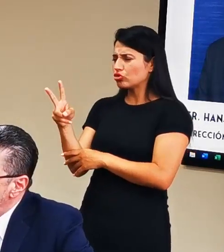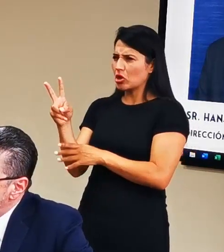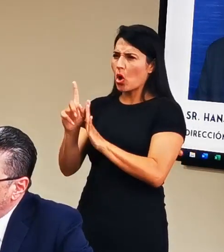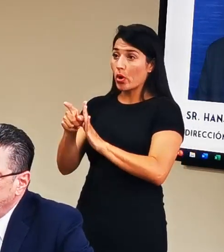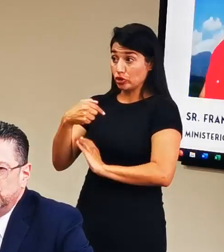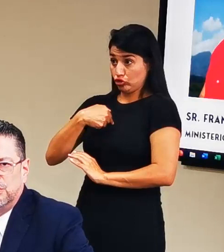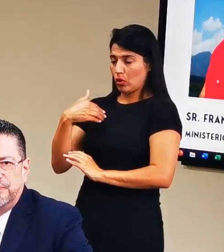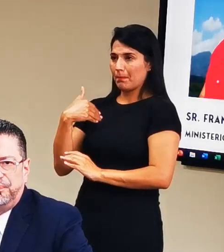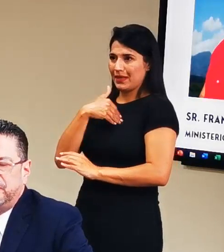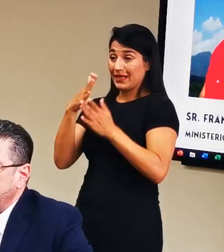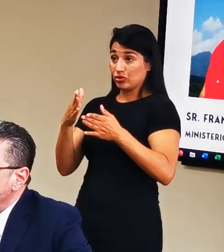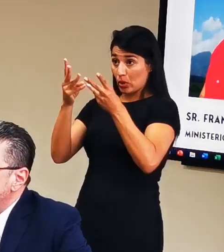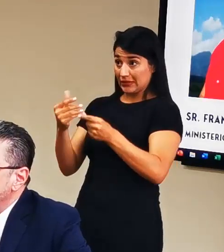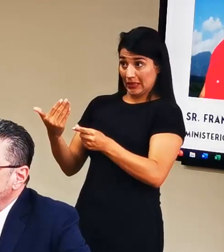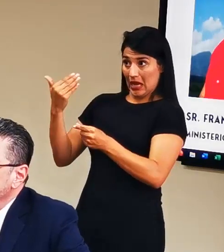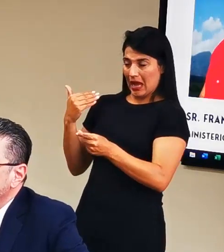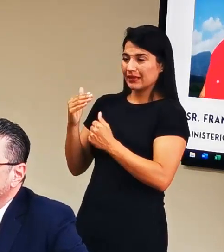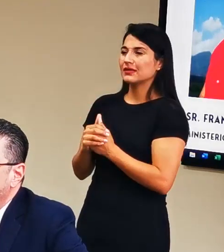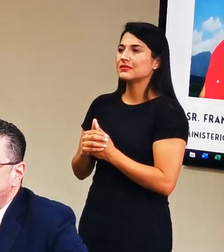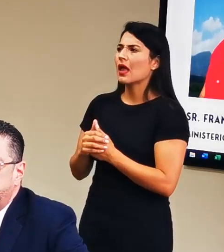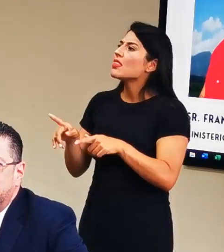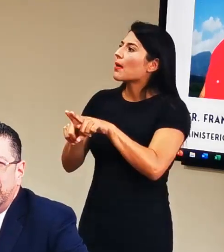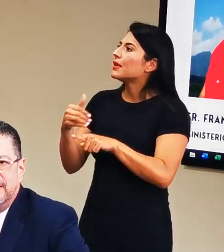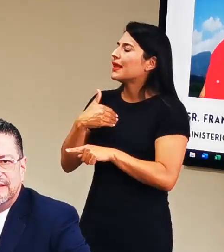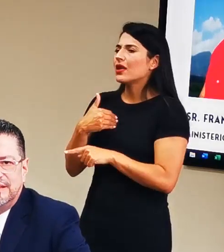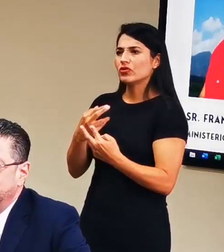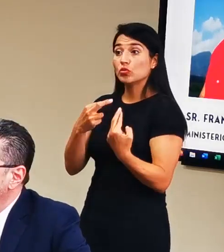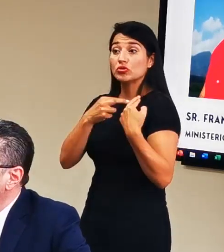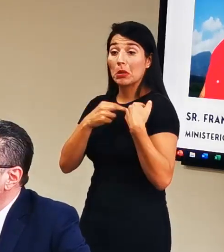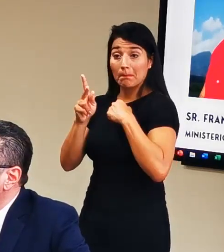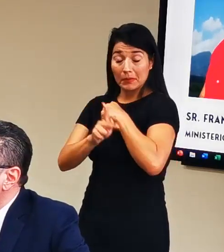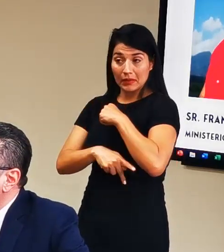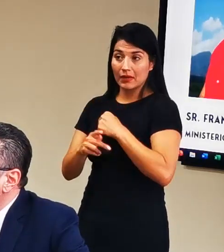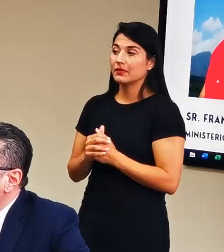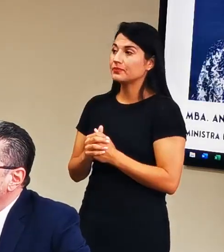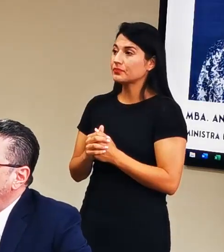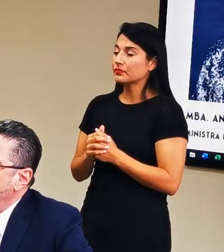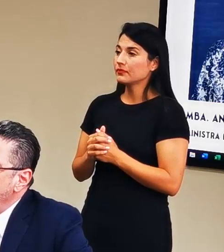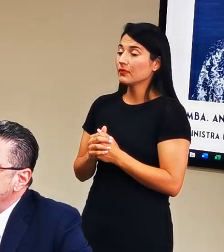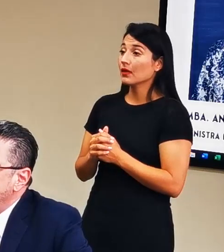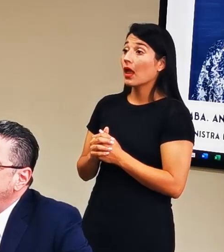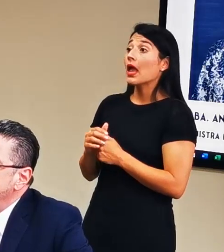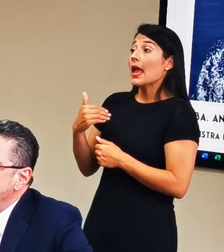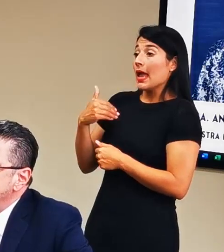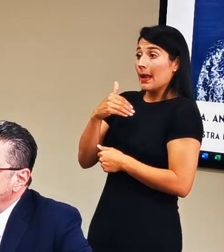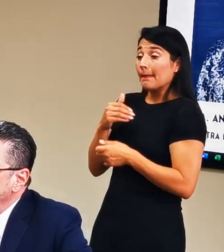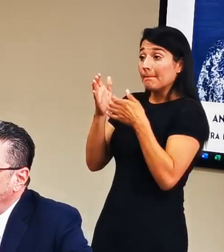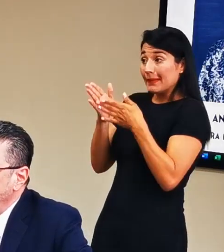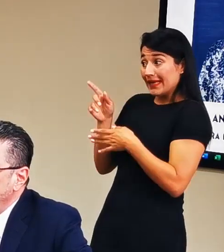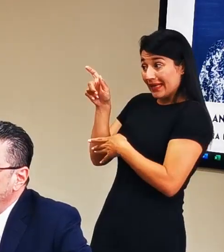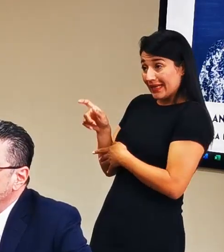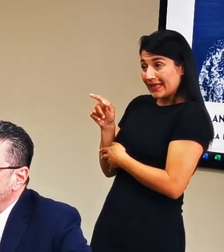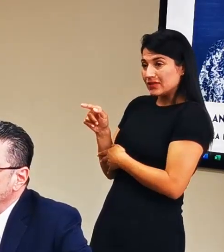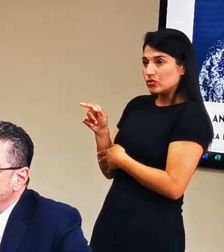Hacienda. Segundo, tiene responsabilidades penales, que él o ella,